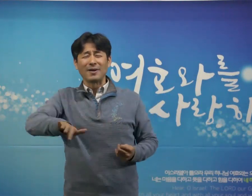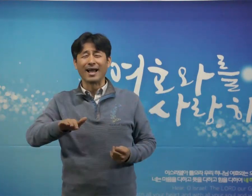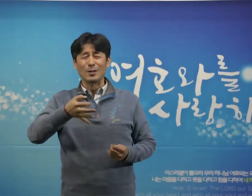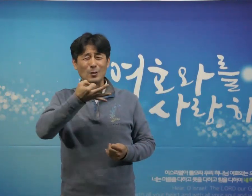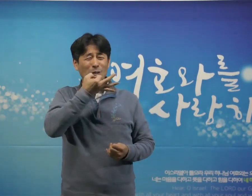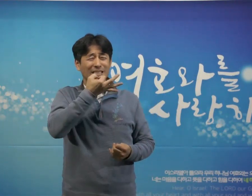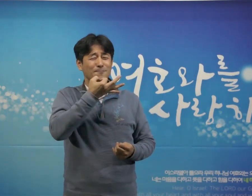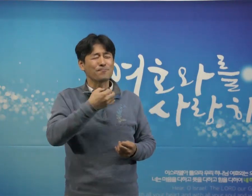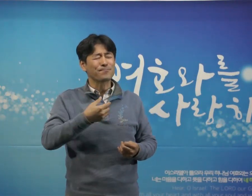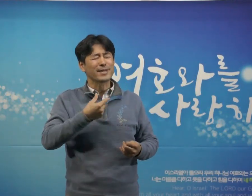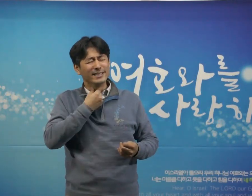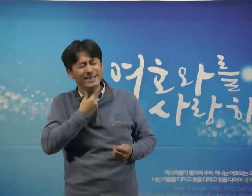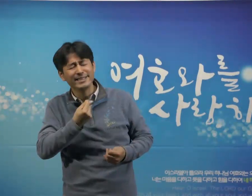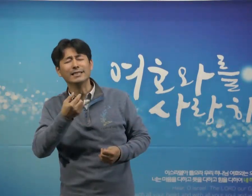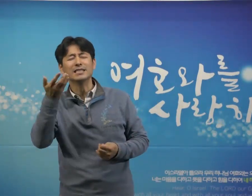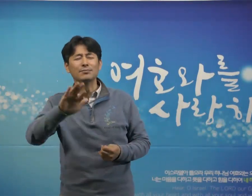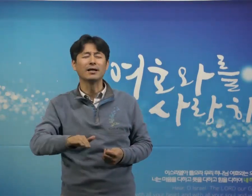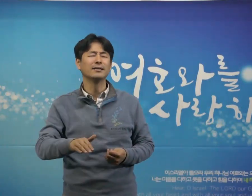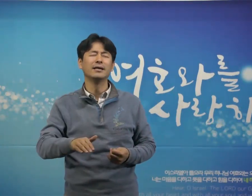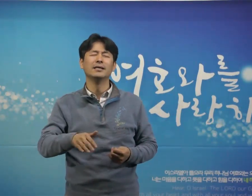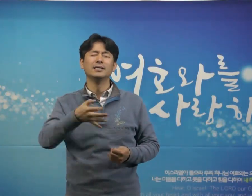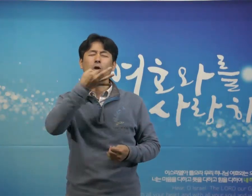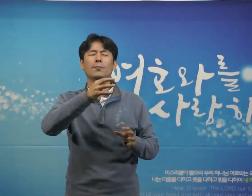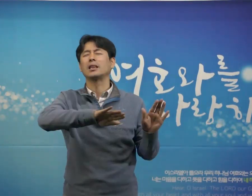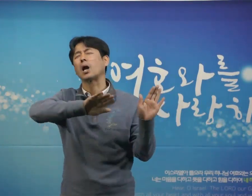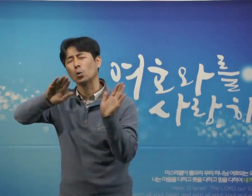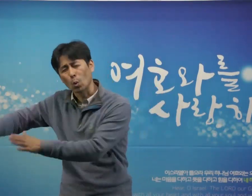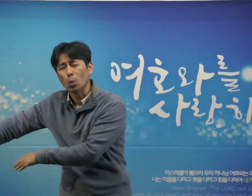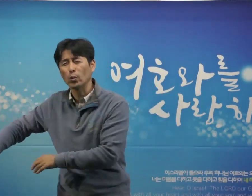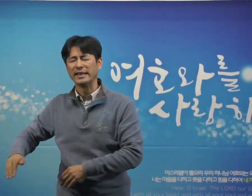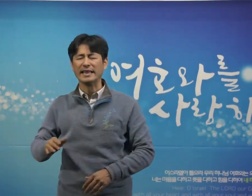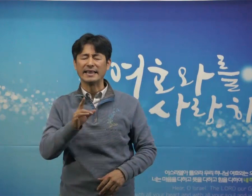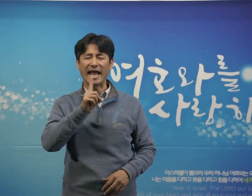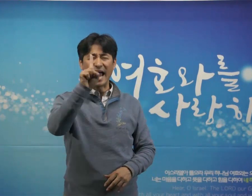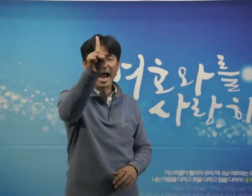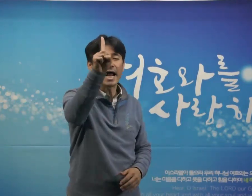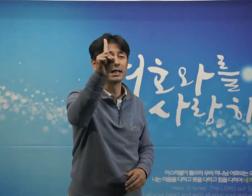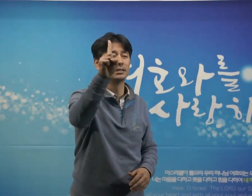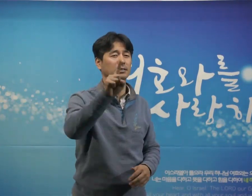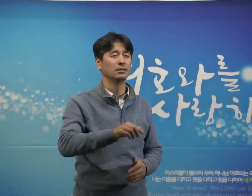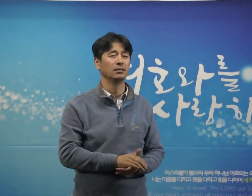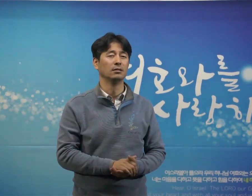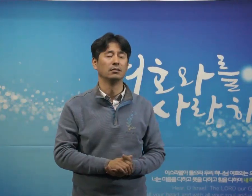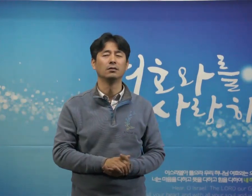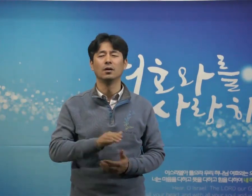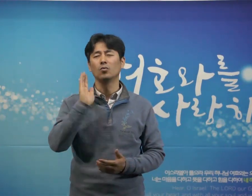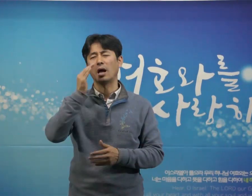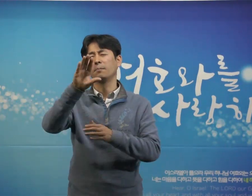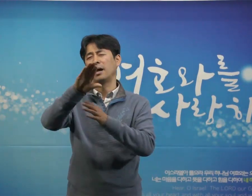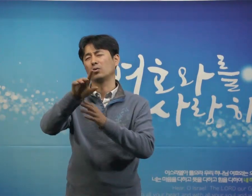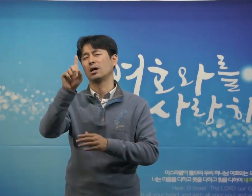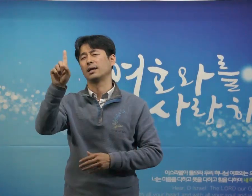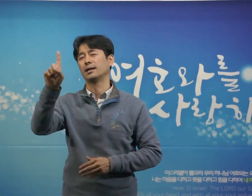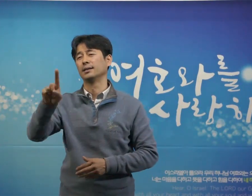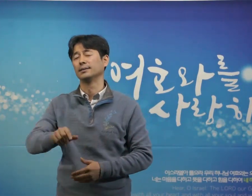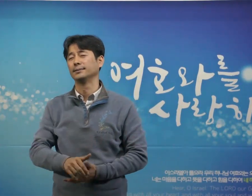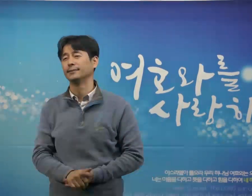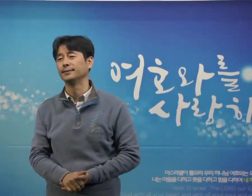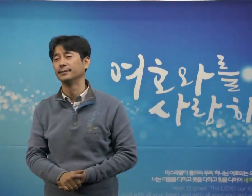저는 여러 가지 욕심이 있지만 제가 원하는 여러 가지 욕심을 내려놓고 한 가지를 꼽으라면